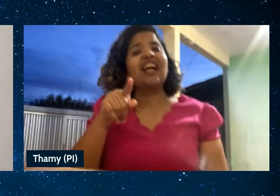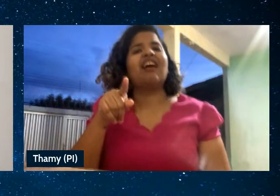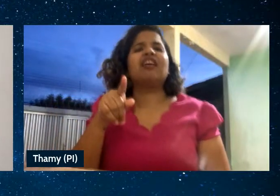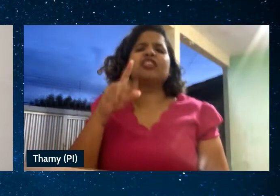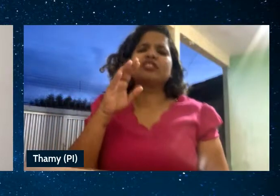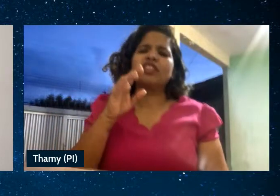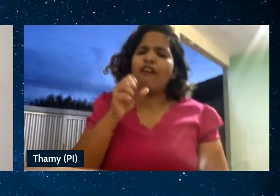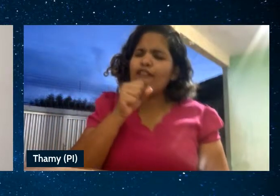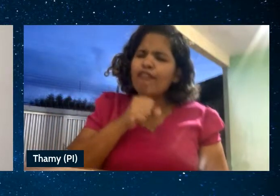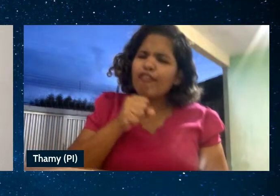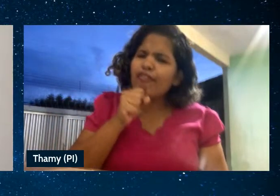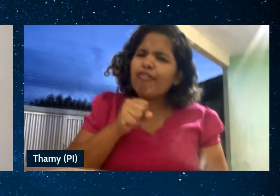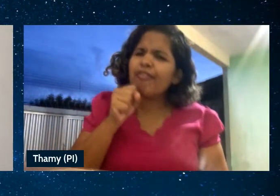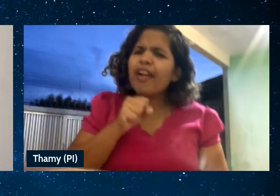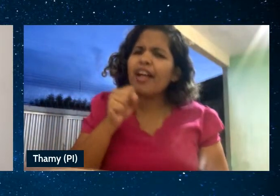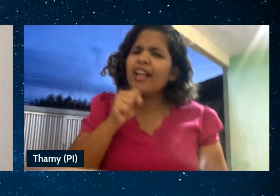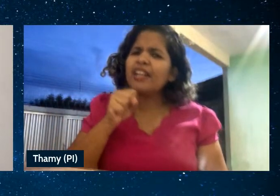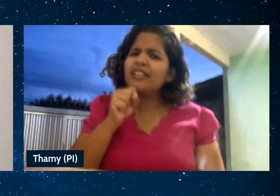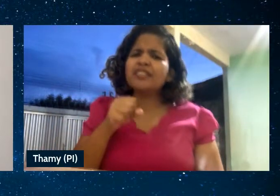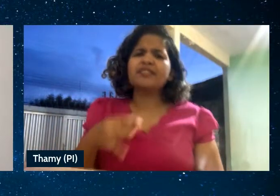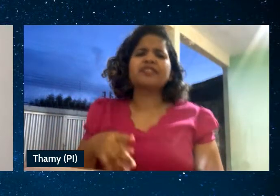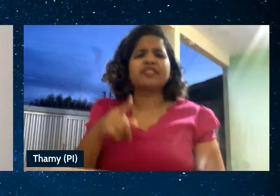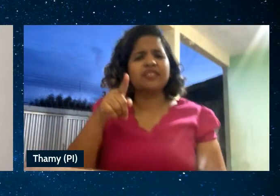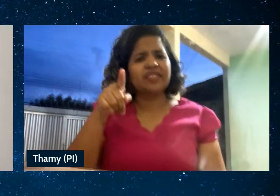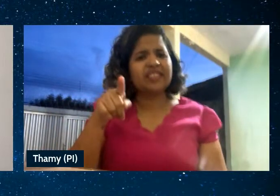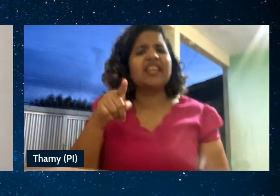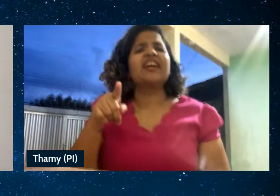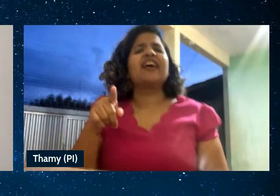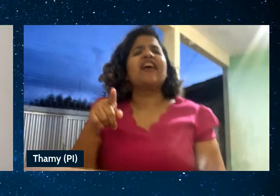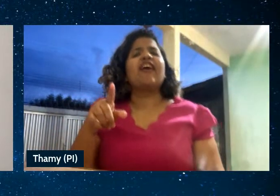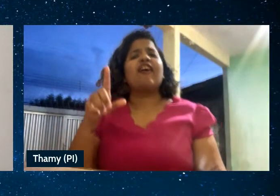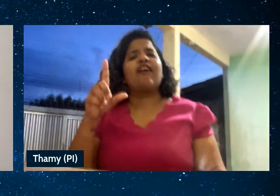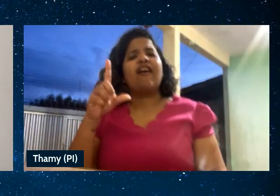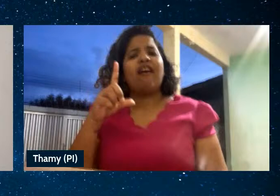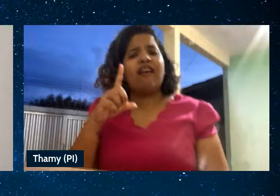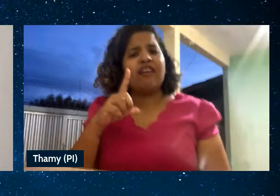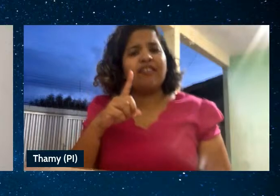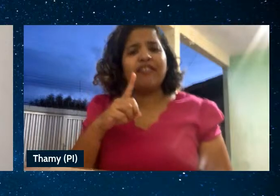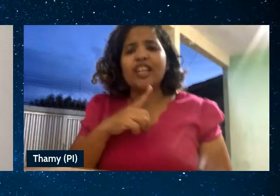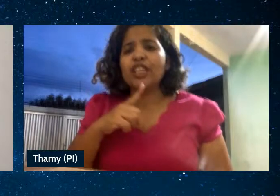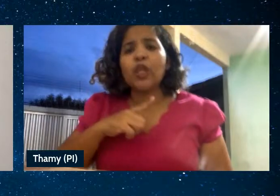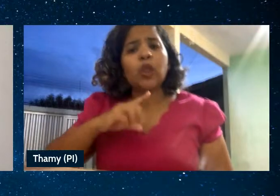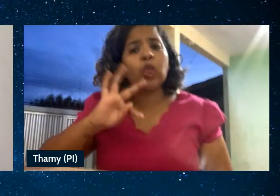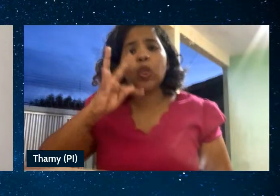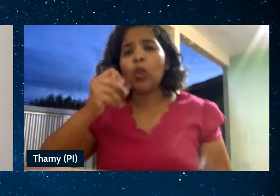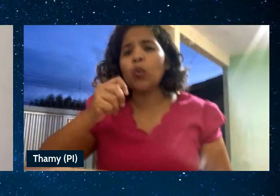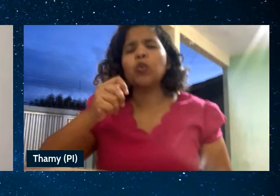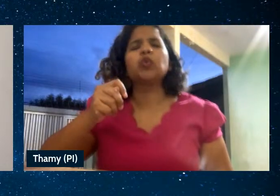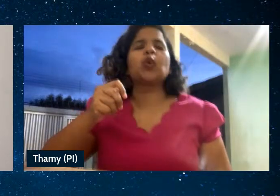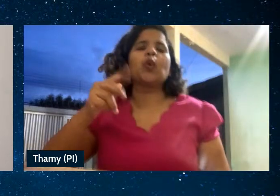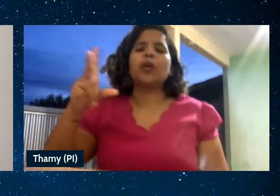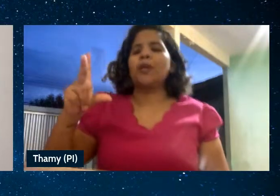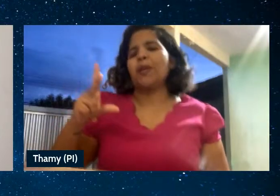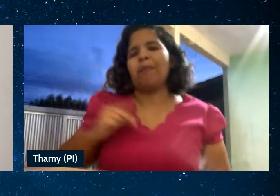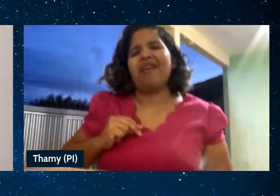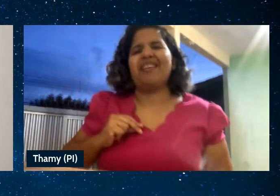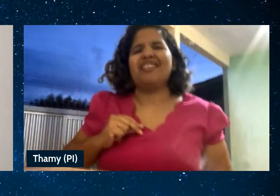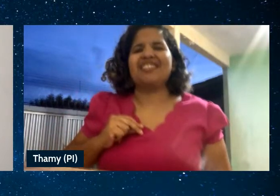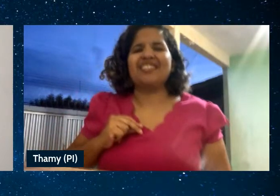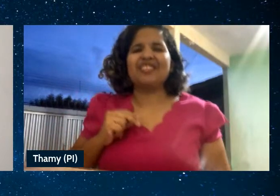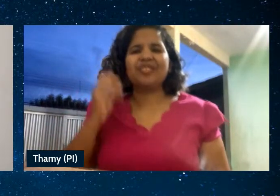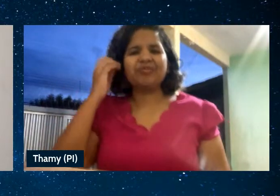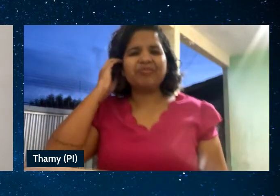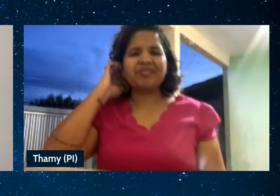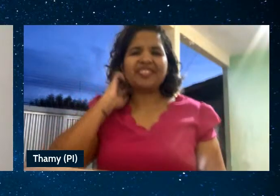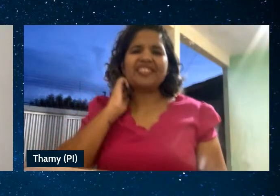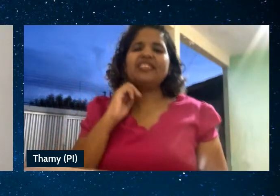vai eh se beneficiar de tudo que vocês está angare nesse momento ela não falava exatamente com